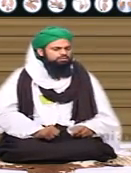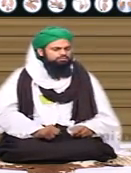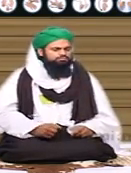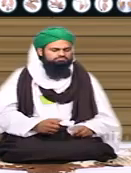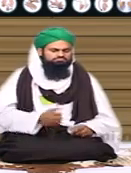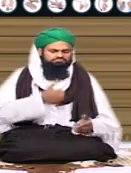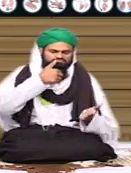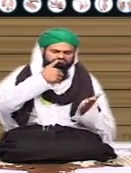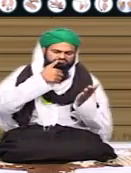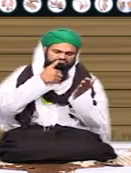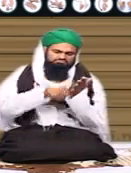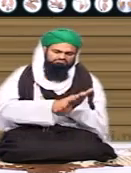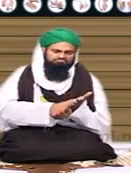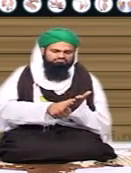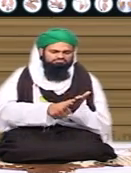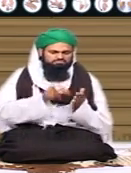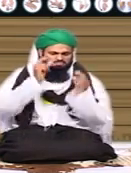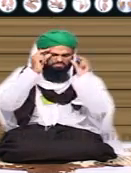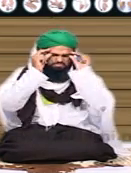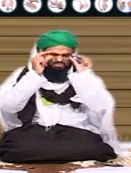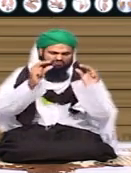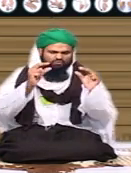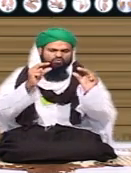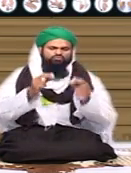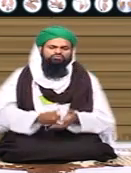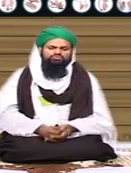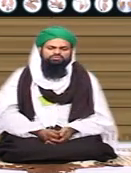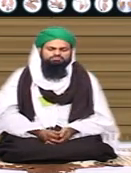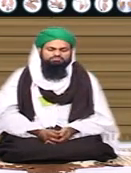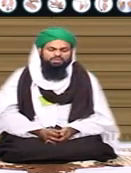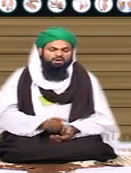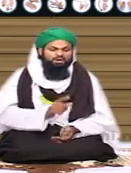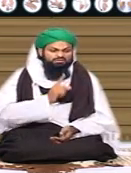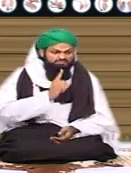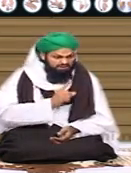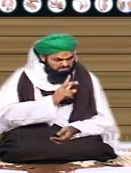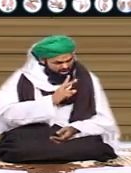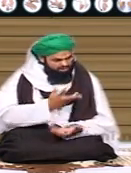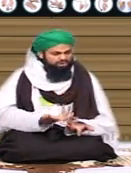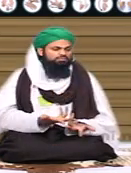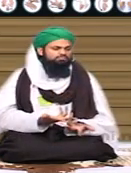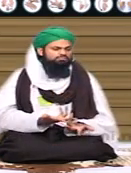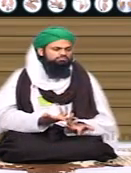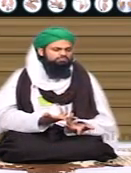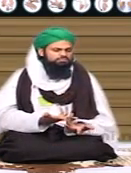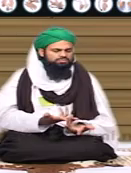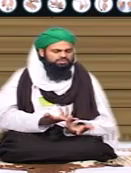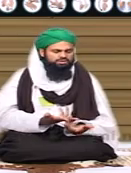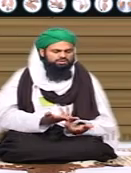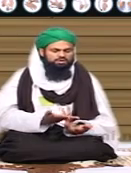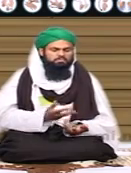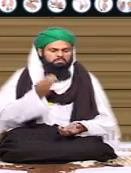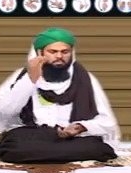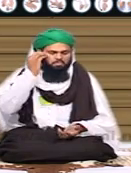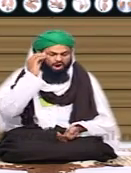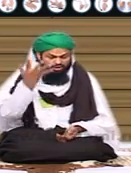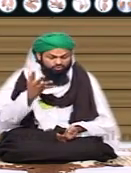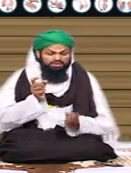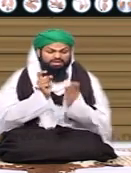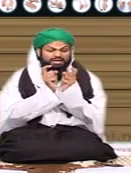حقیقت ہے. یعنی کہ حماقت نے بھی آج کا دور دیکھ لیا ہے. غیبت نہیں حقیقت ہے. تو اس کو